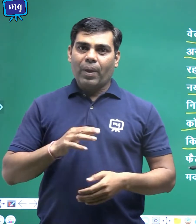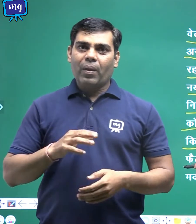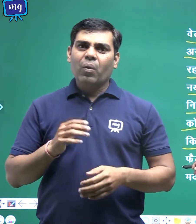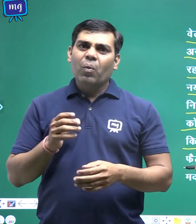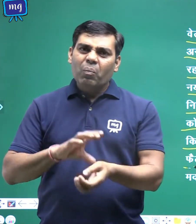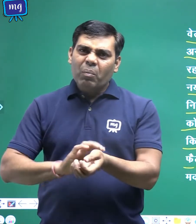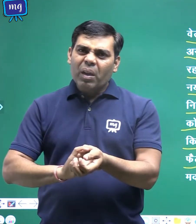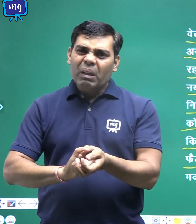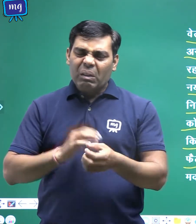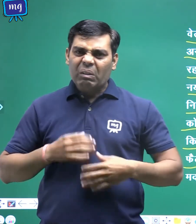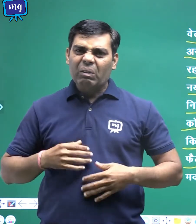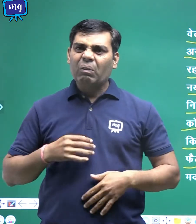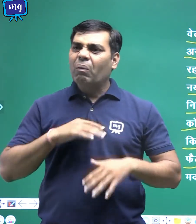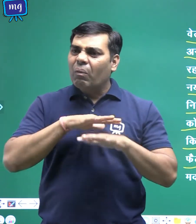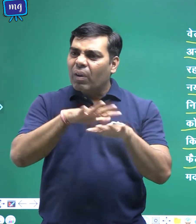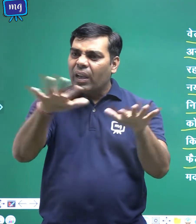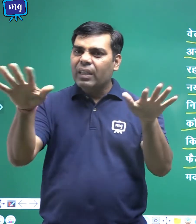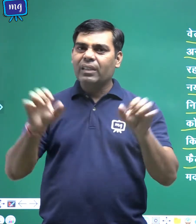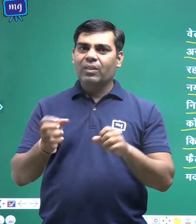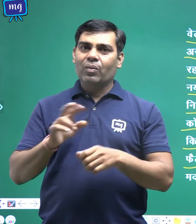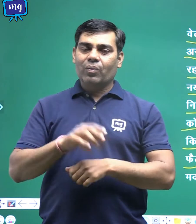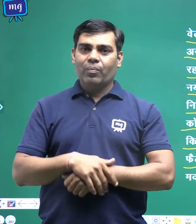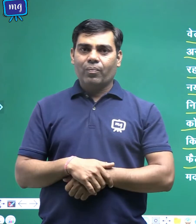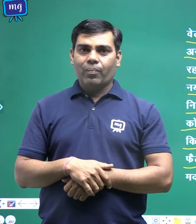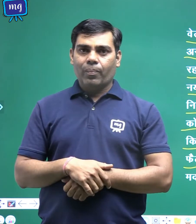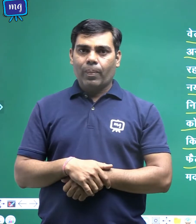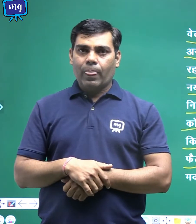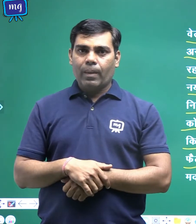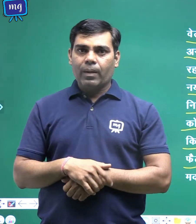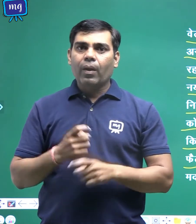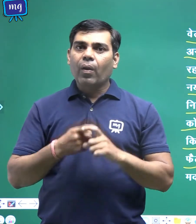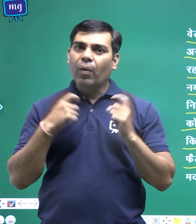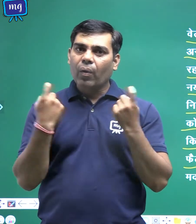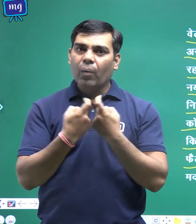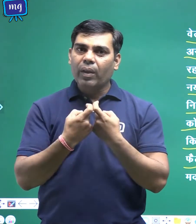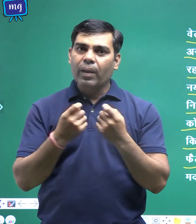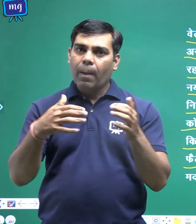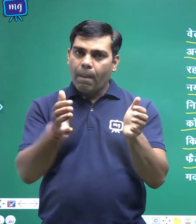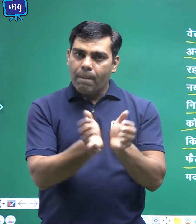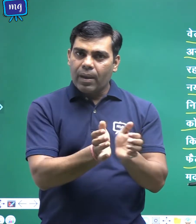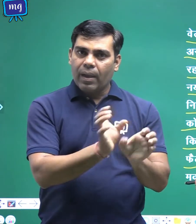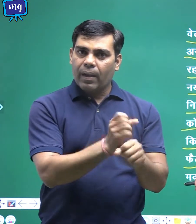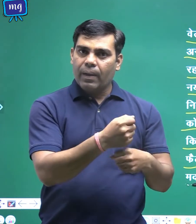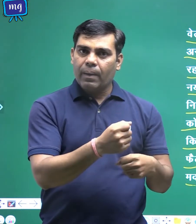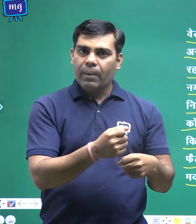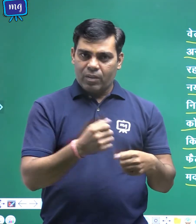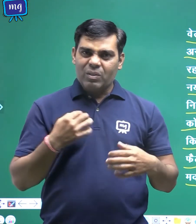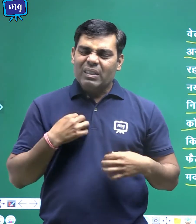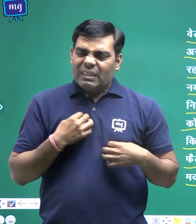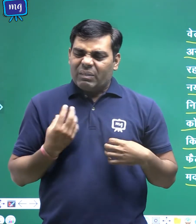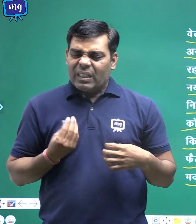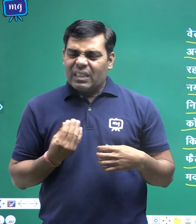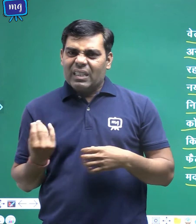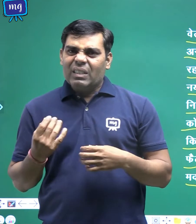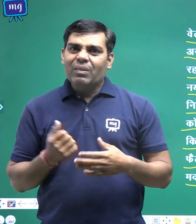महामारी फैली तो टोली बनाकर पीड़ितों की मदद